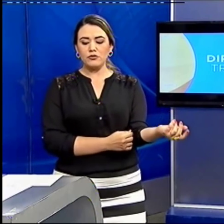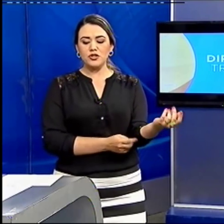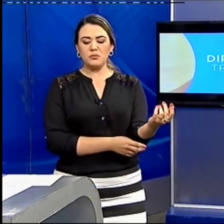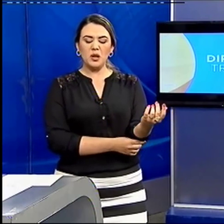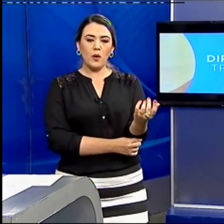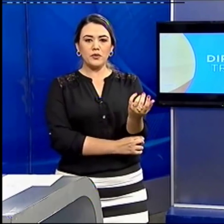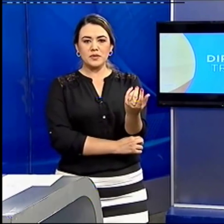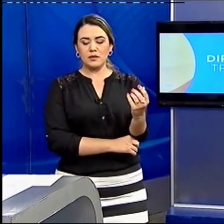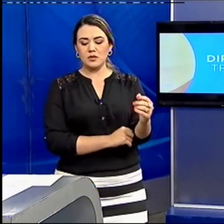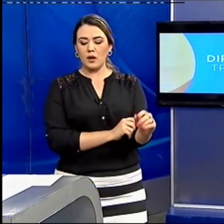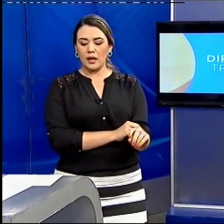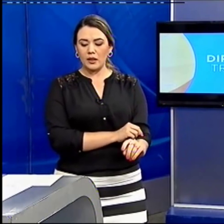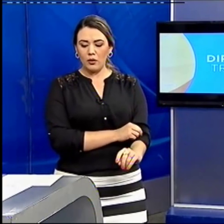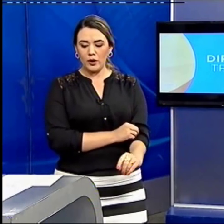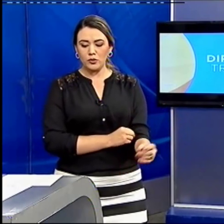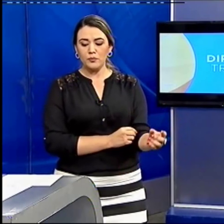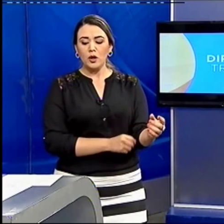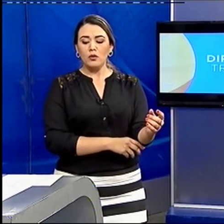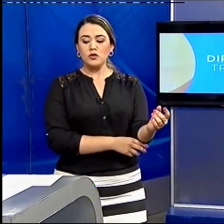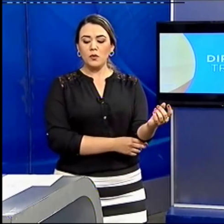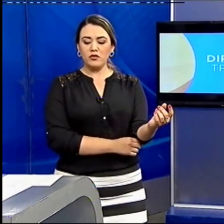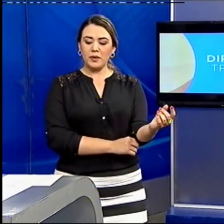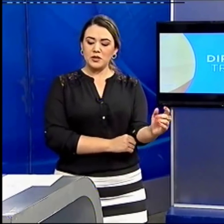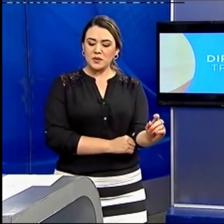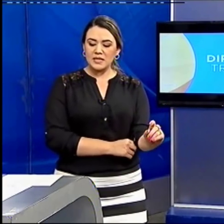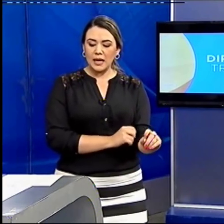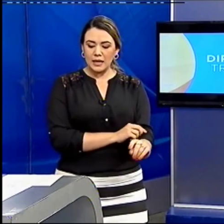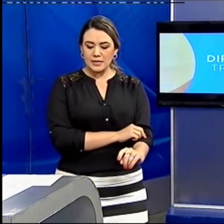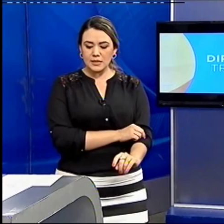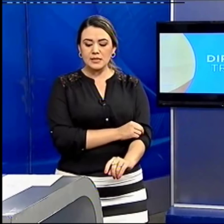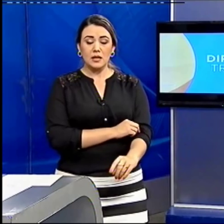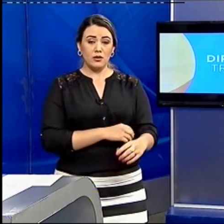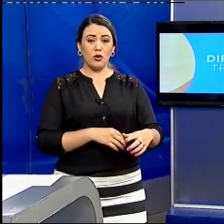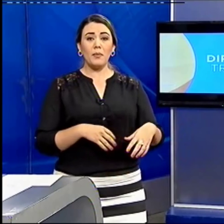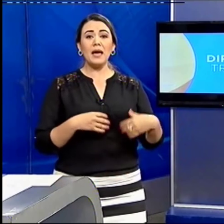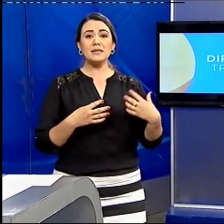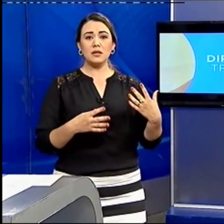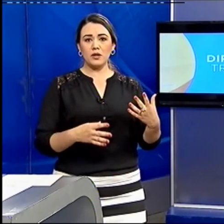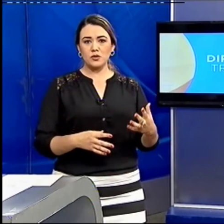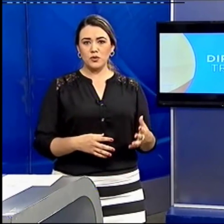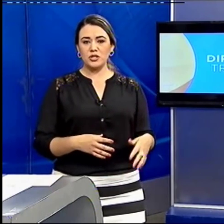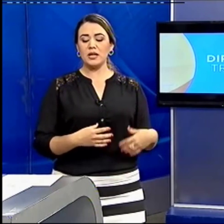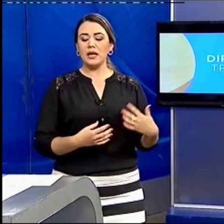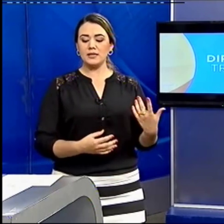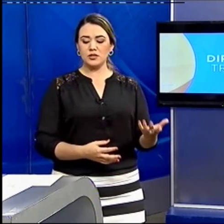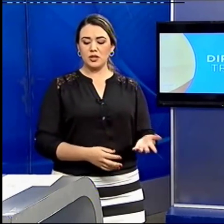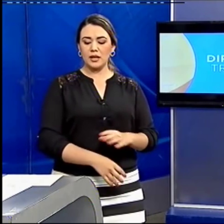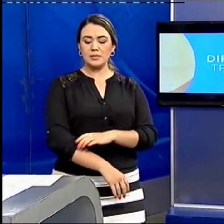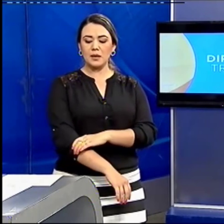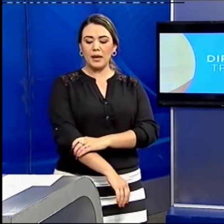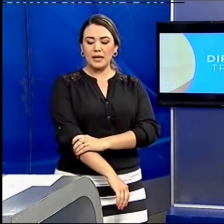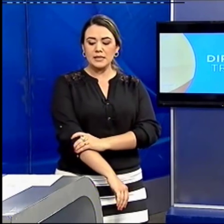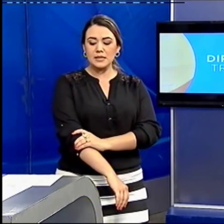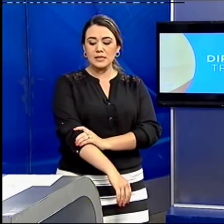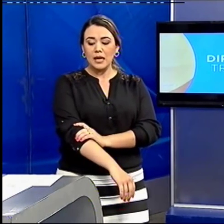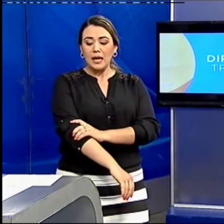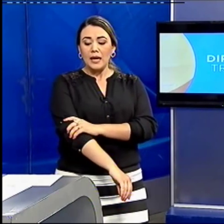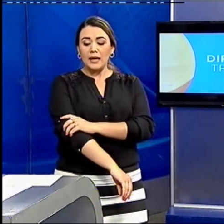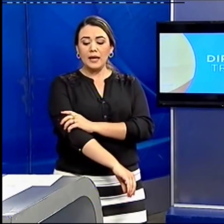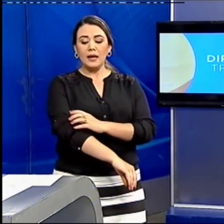meados de 1848, os movimentos socialistas, que começam a discutir esses direitos trabalhistas, e